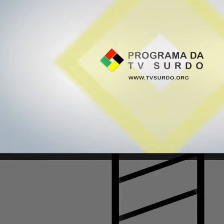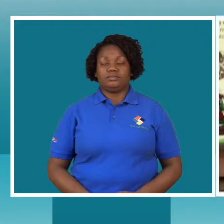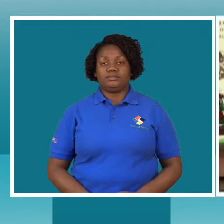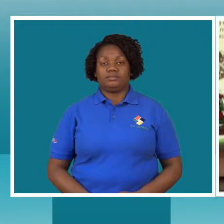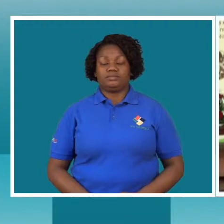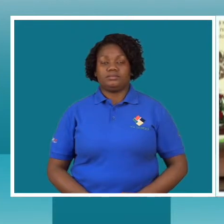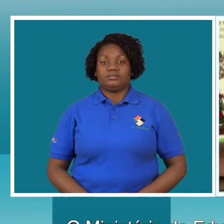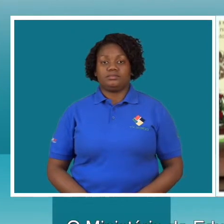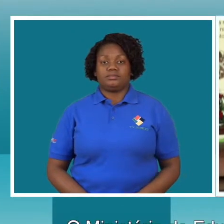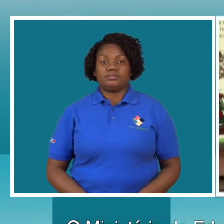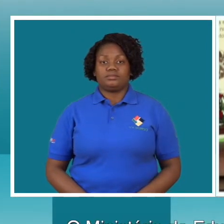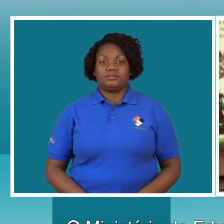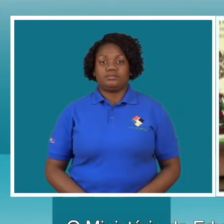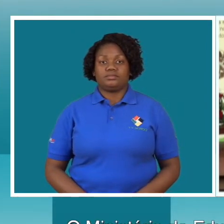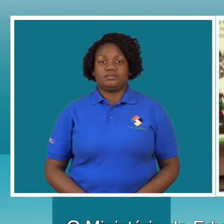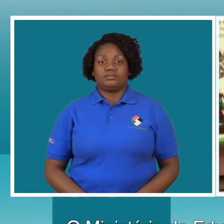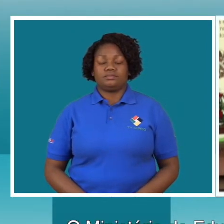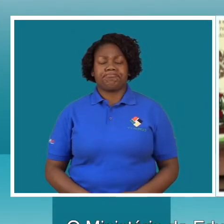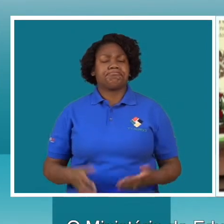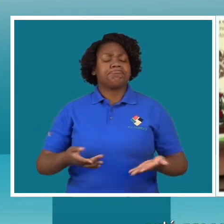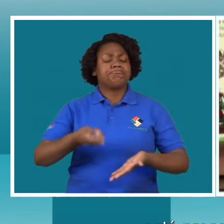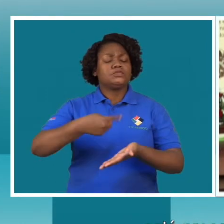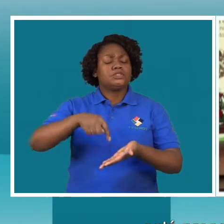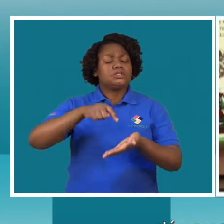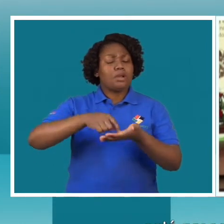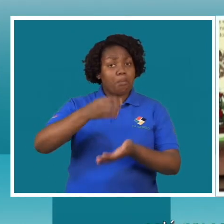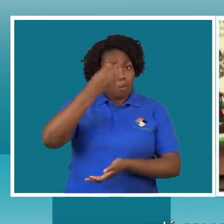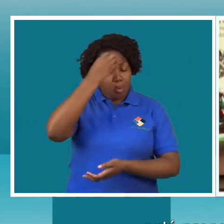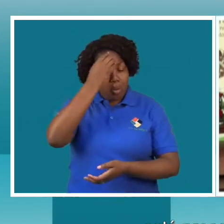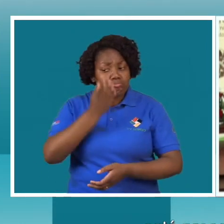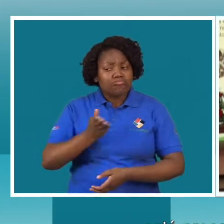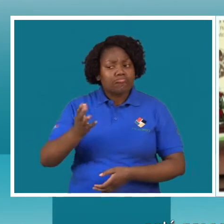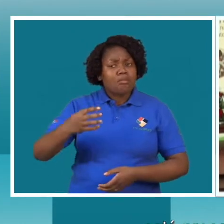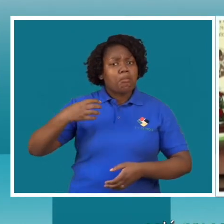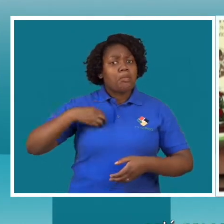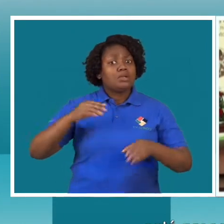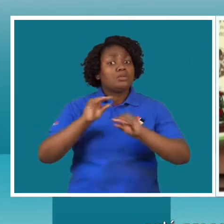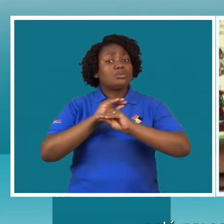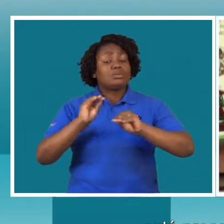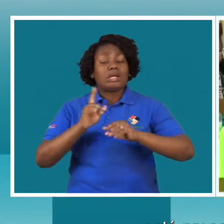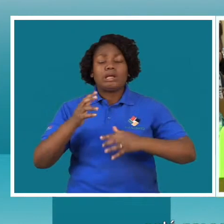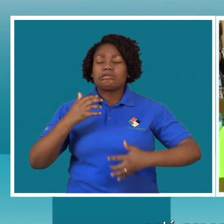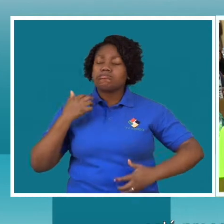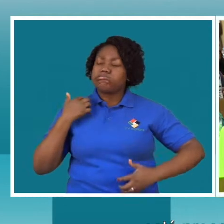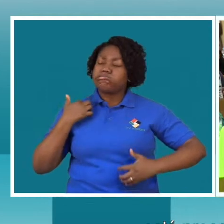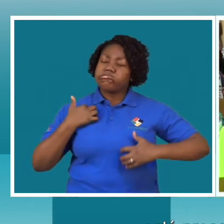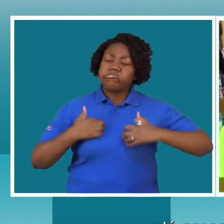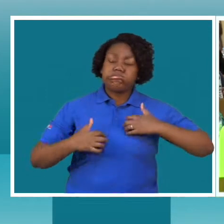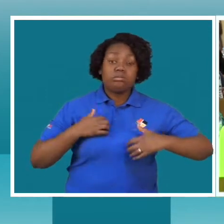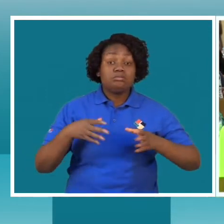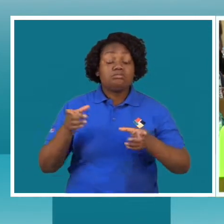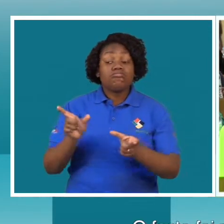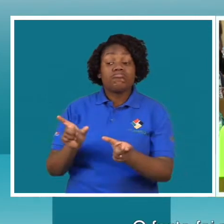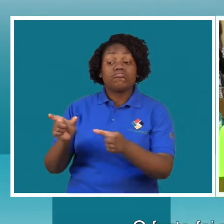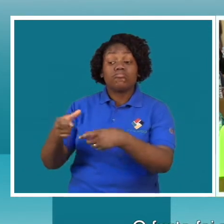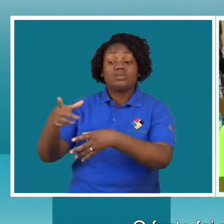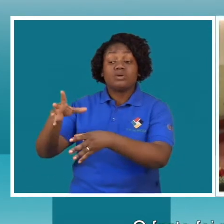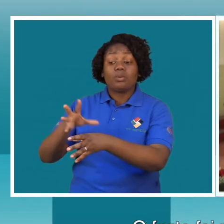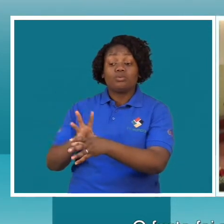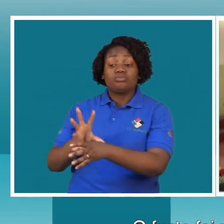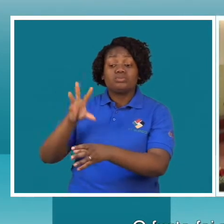O Ministério da Educação e Desenvolvimento Humano está preocupado com a inclusão no sistema.